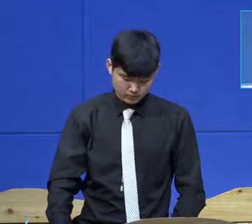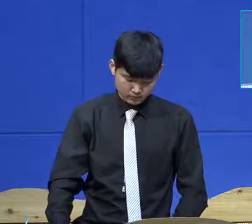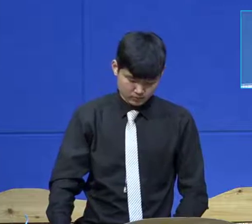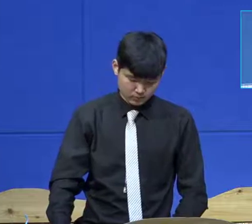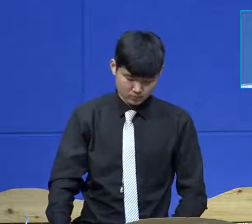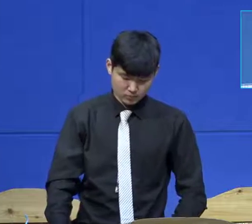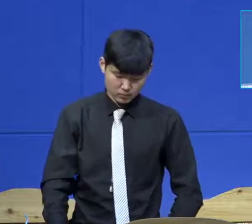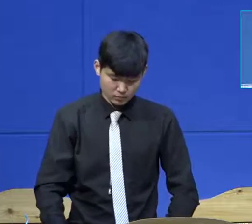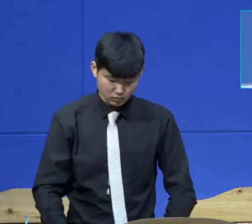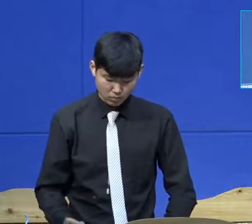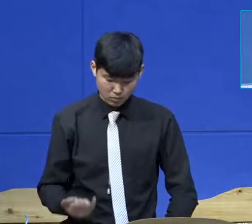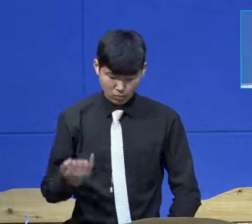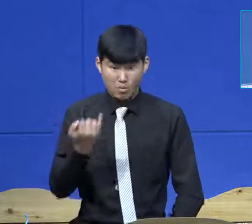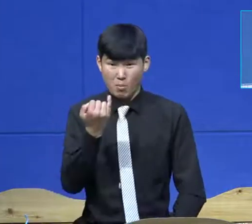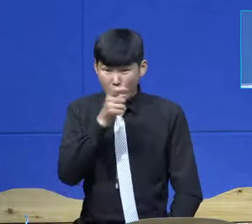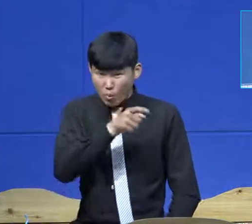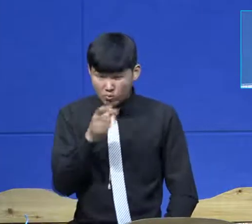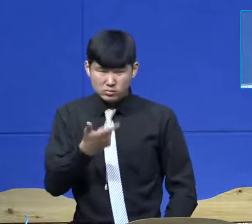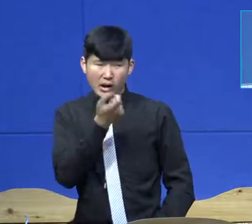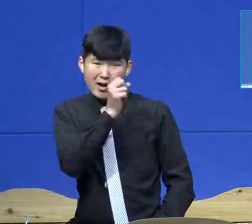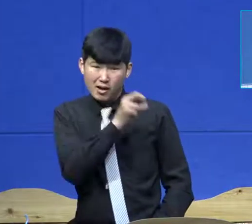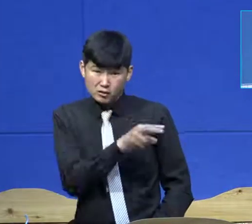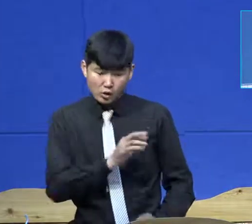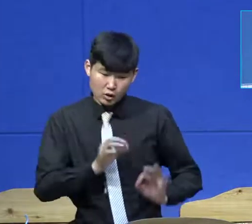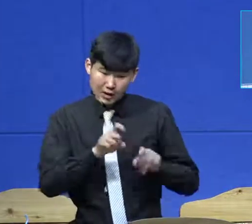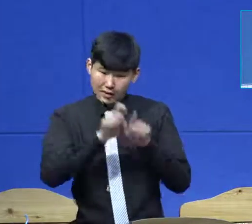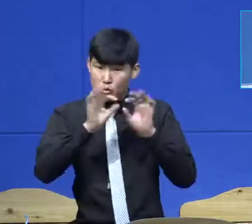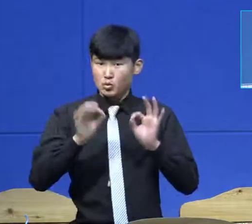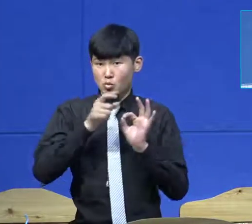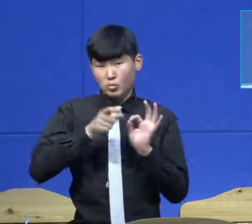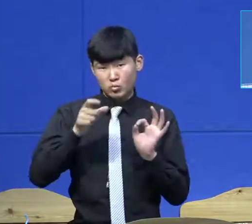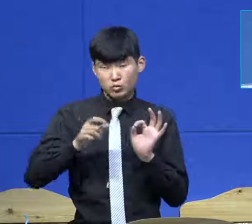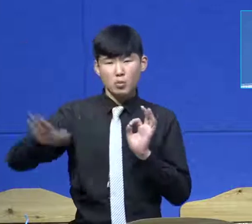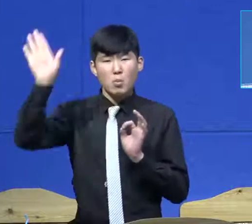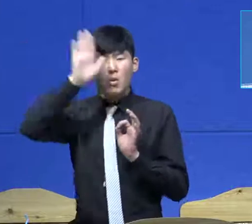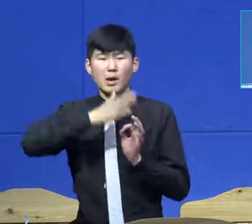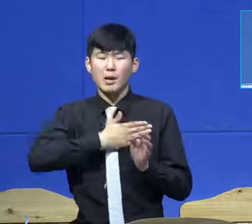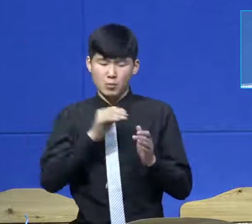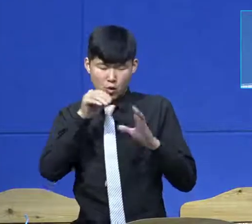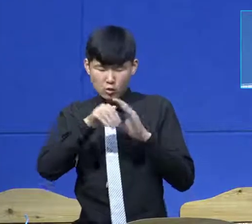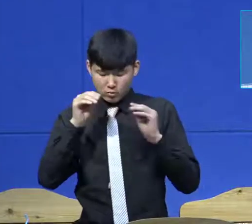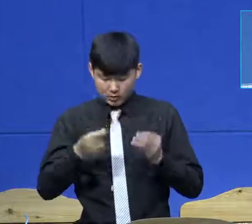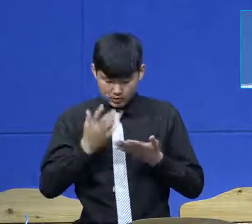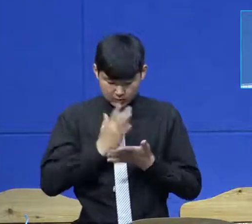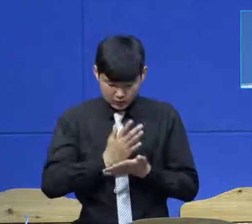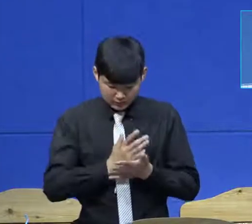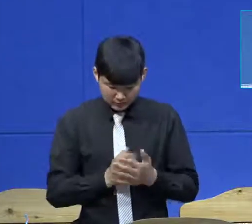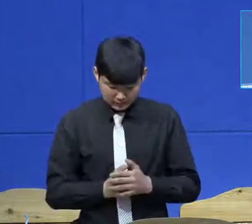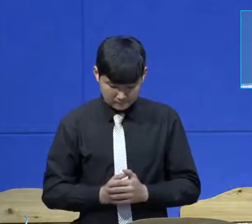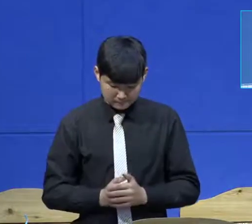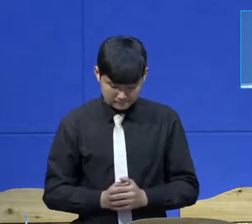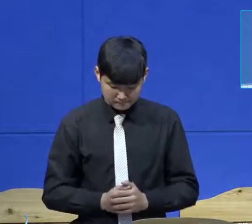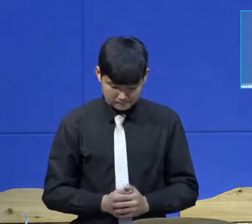хорон муу хүмүүс гал руу, хоёр дахь үхэл рүү, харин зөвд хүмүүс мөнхийн амь руу орно гэж гарч байгаа.